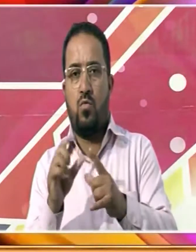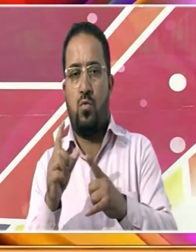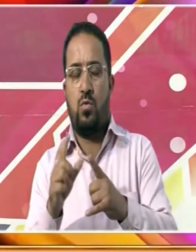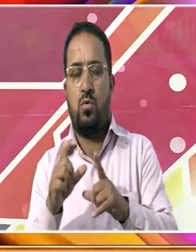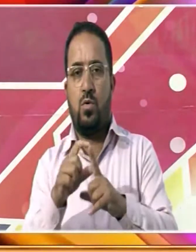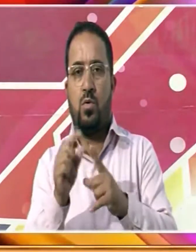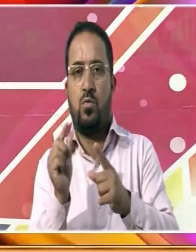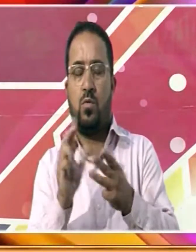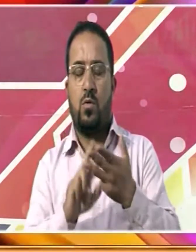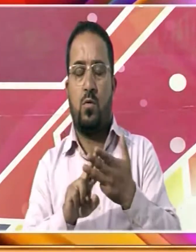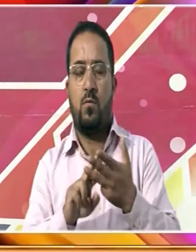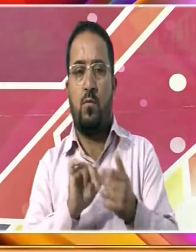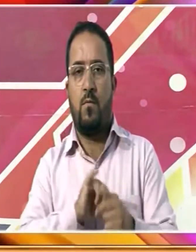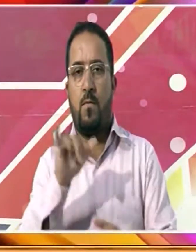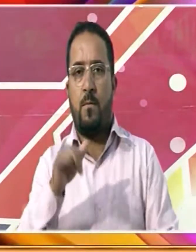گی